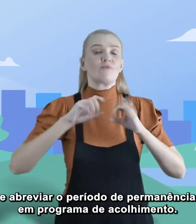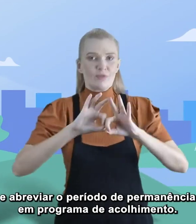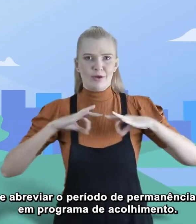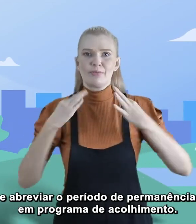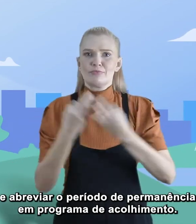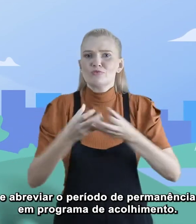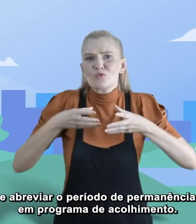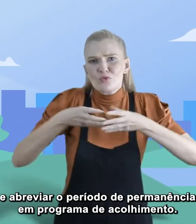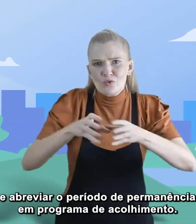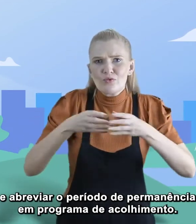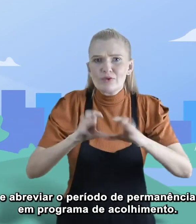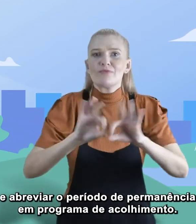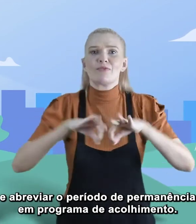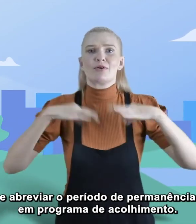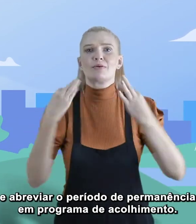de acolhimento.